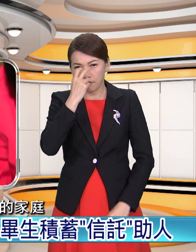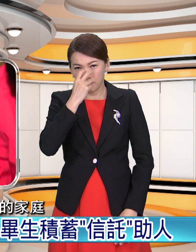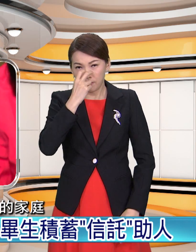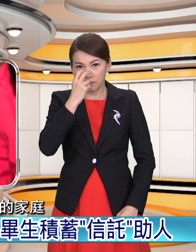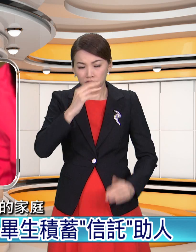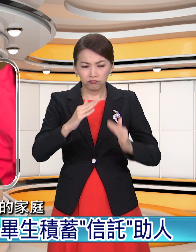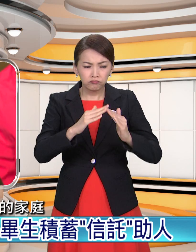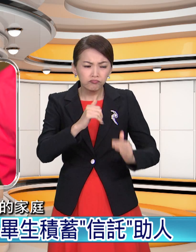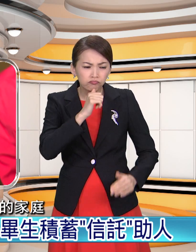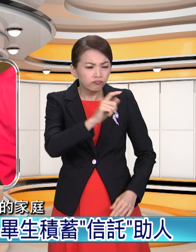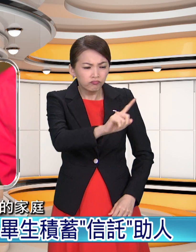要的家庭。